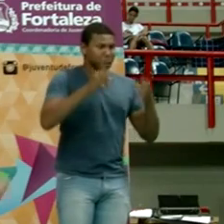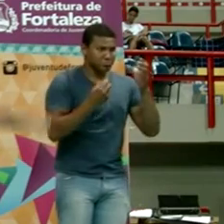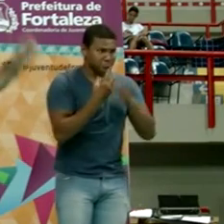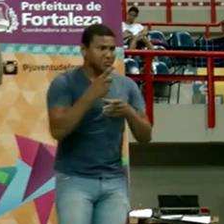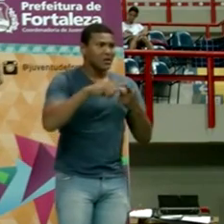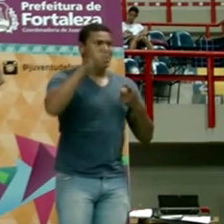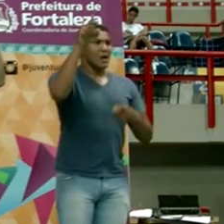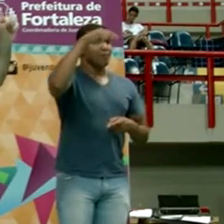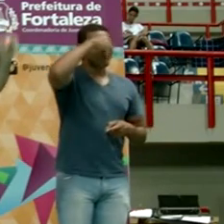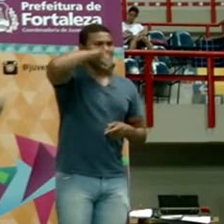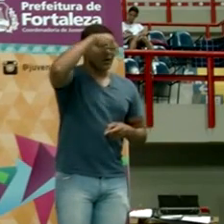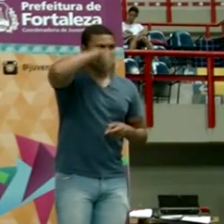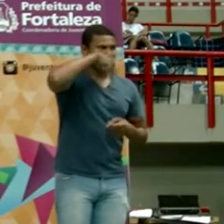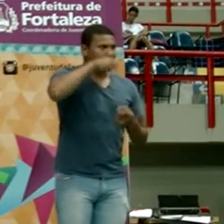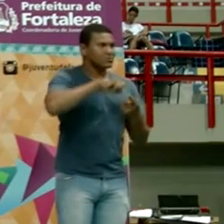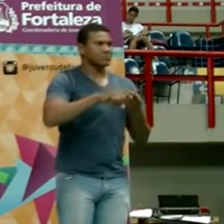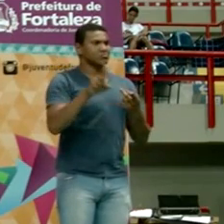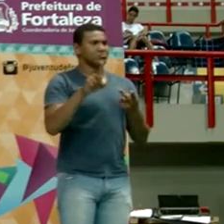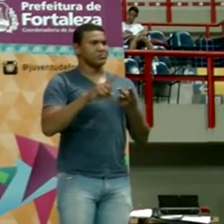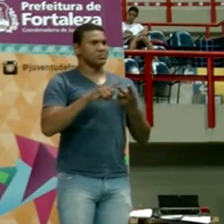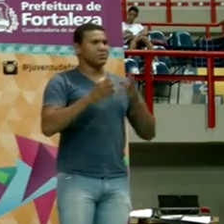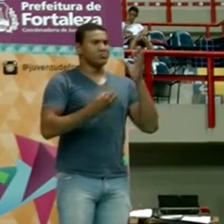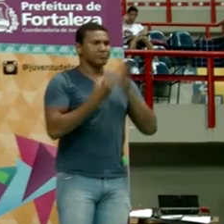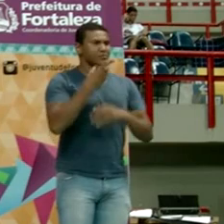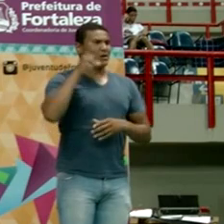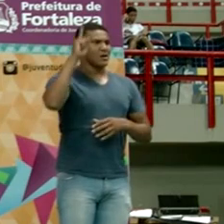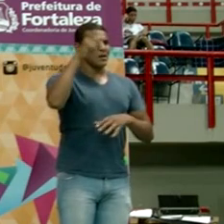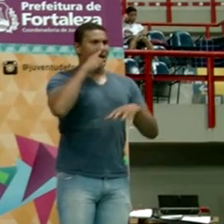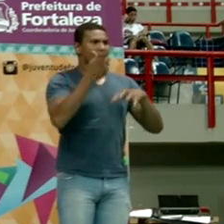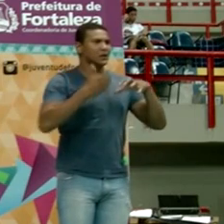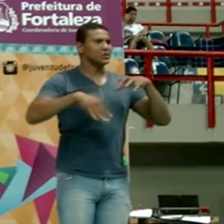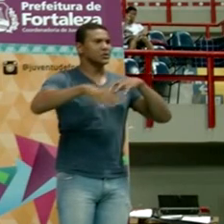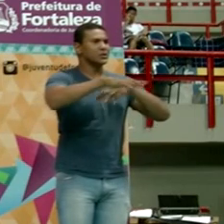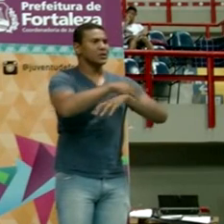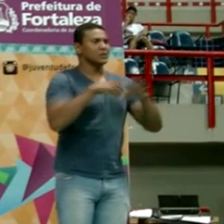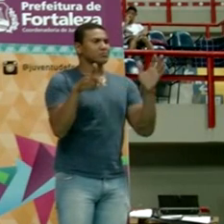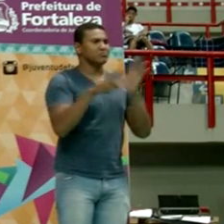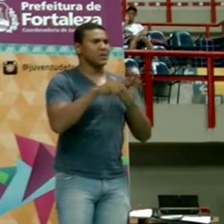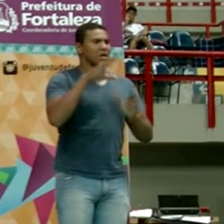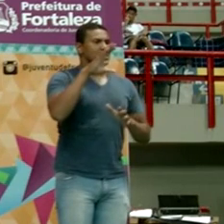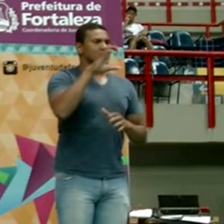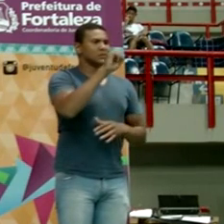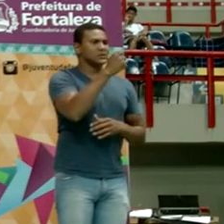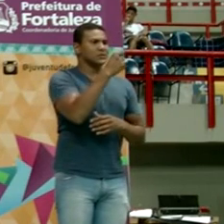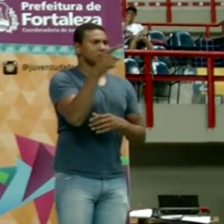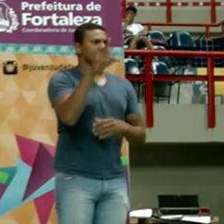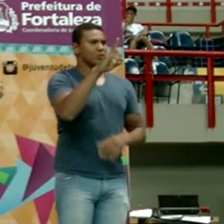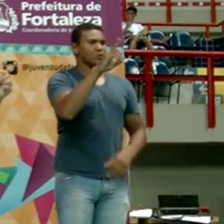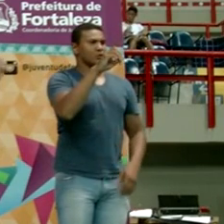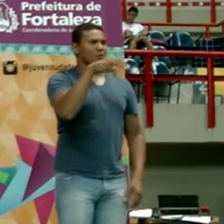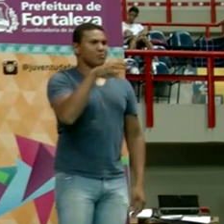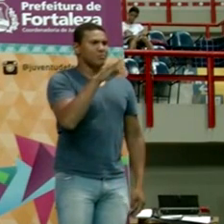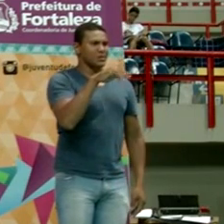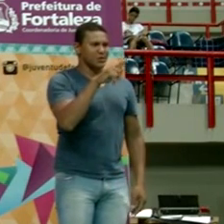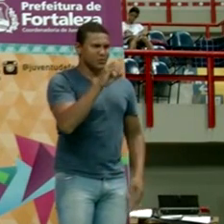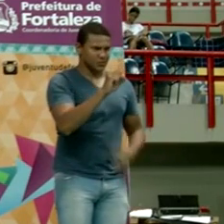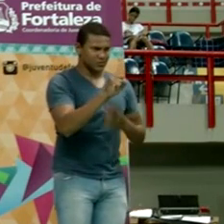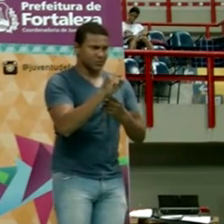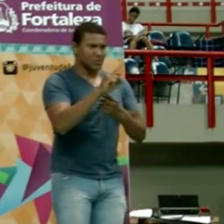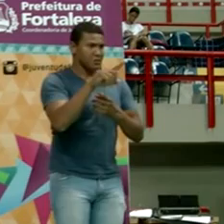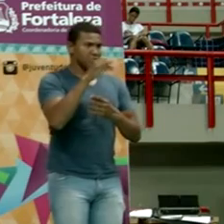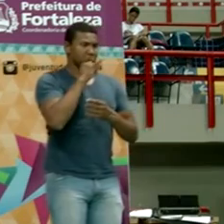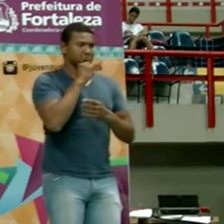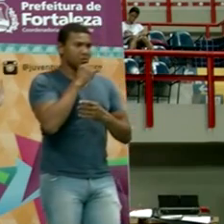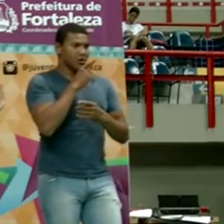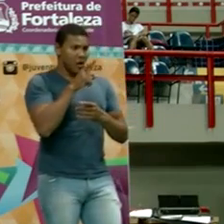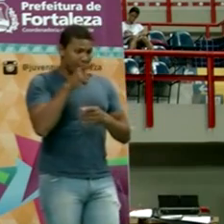Peru. Se criou uma universidade na ilha de São Domingos. O Brasil só foi ter